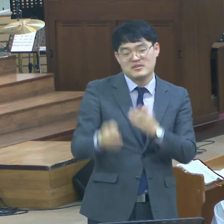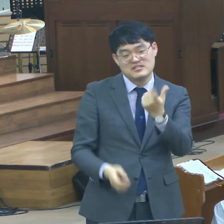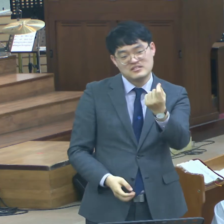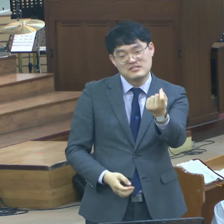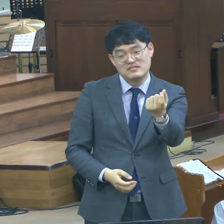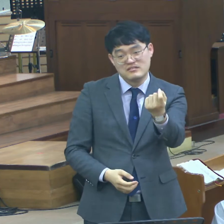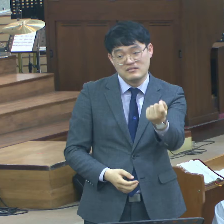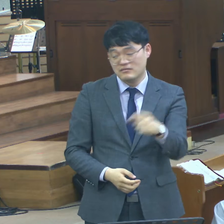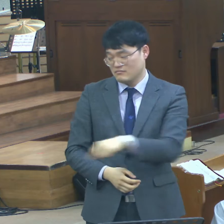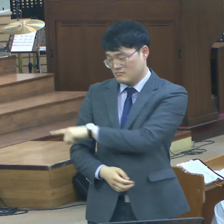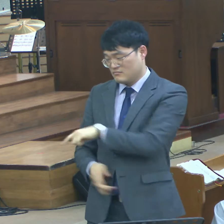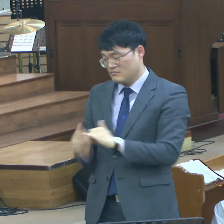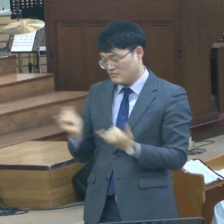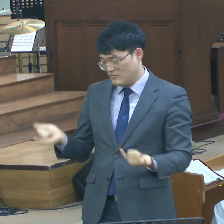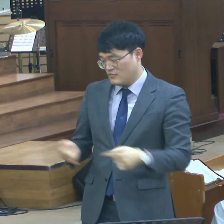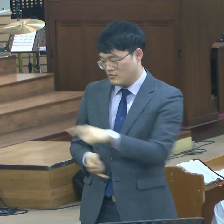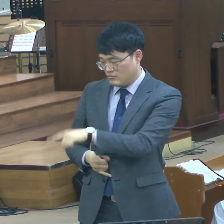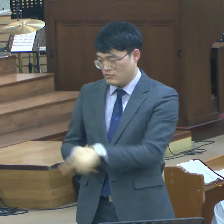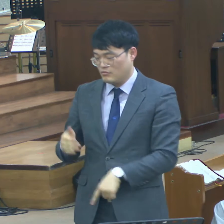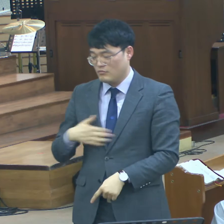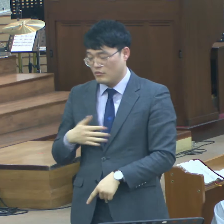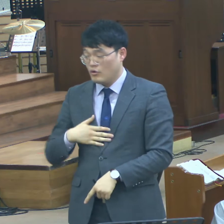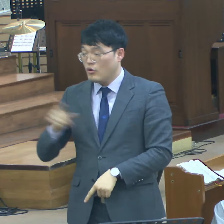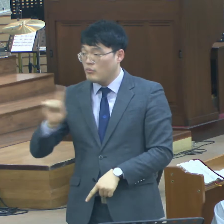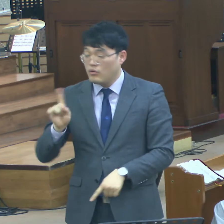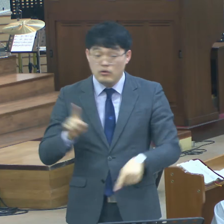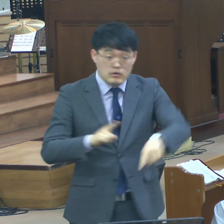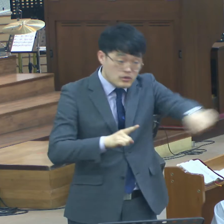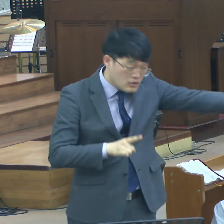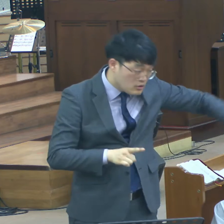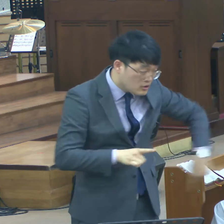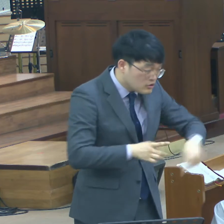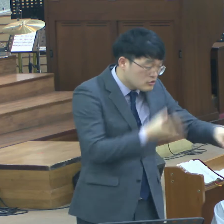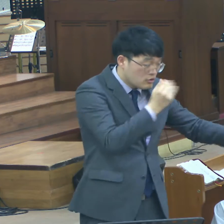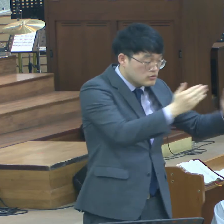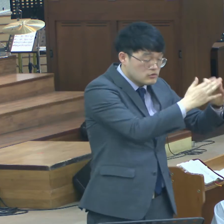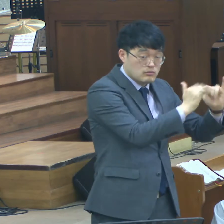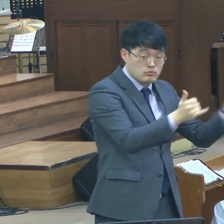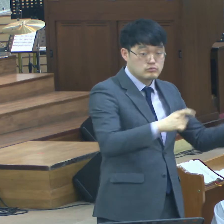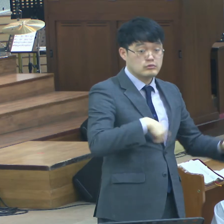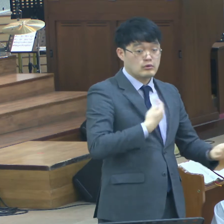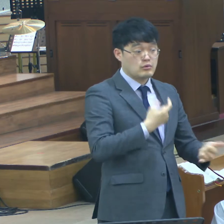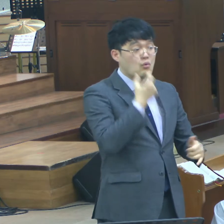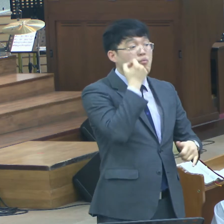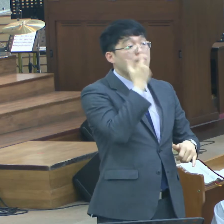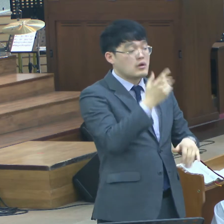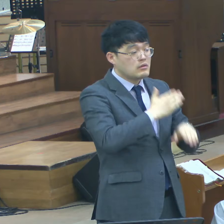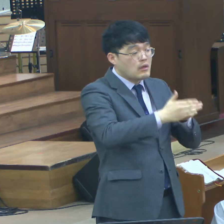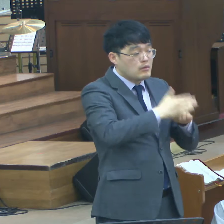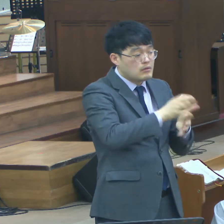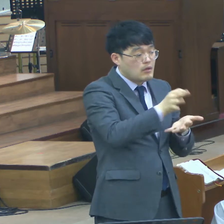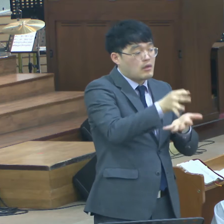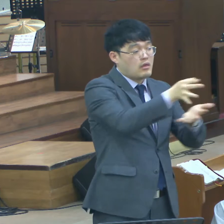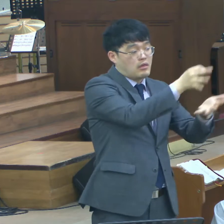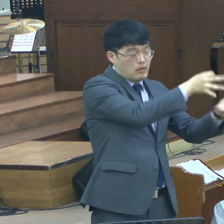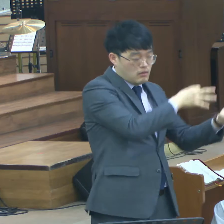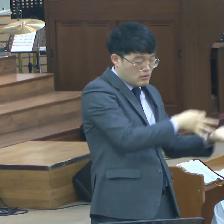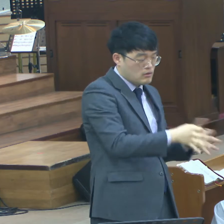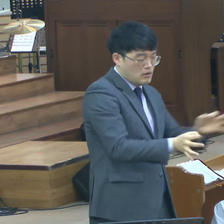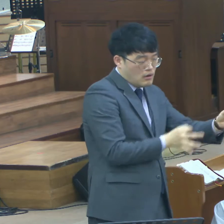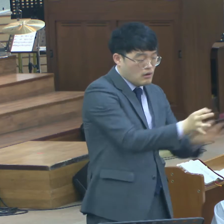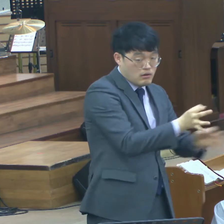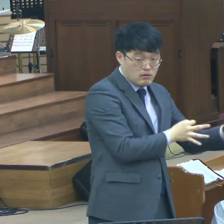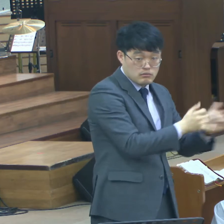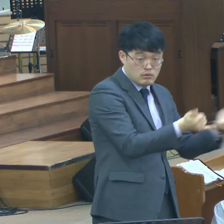사람들도 제사장들에게 돈 내고 월세 바치면서 그 자리를 확보한 것 같은데 자기들의 돈벌이 하는 걸 둘러 엎고 채찍을